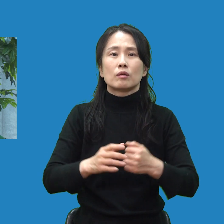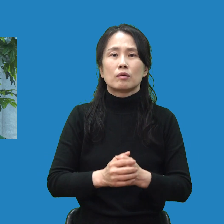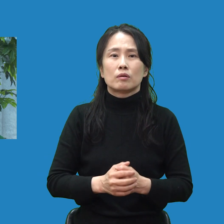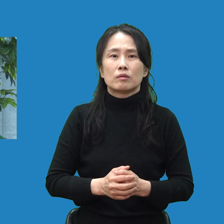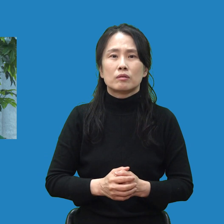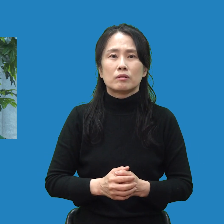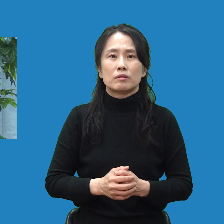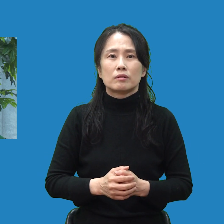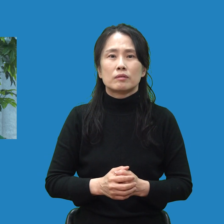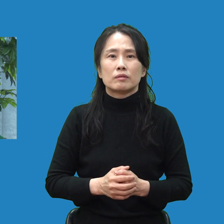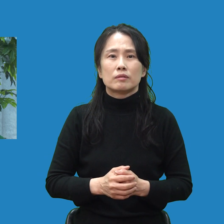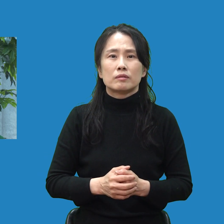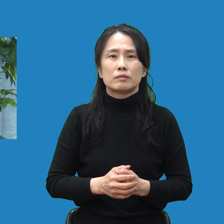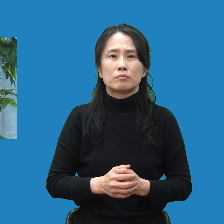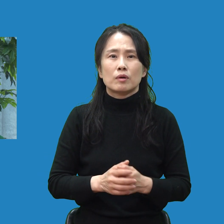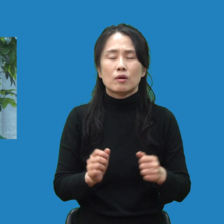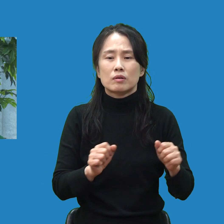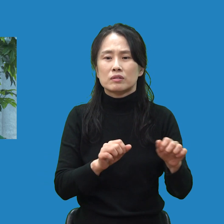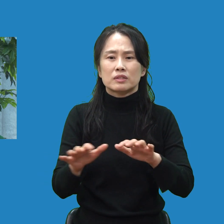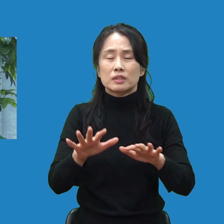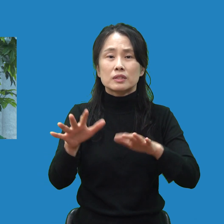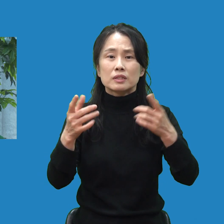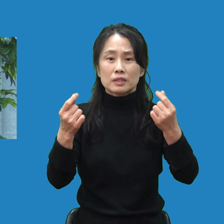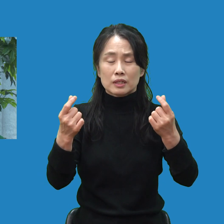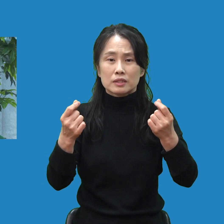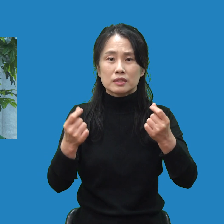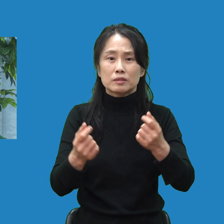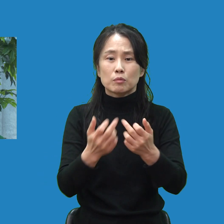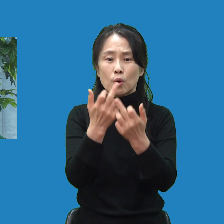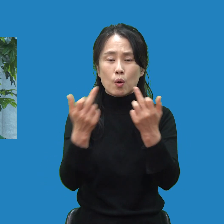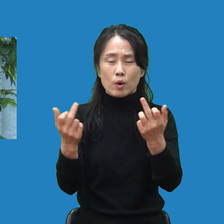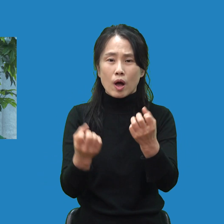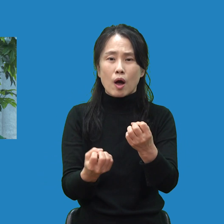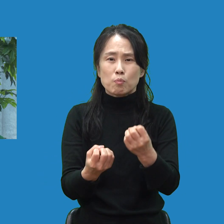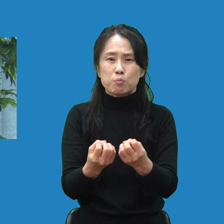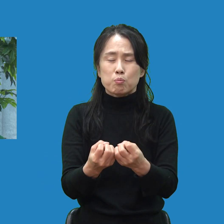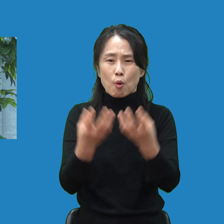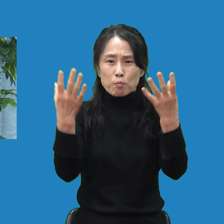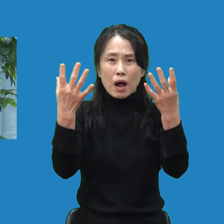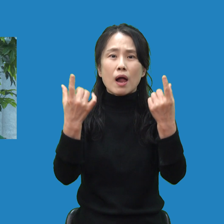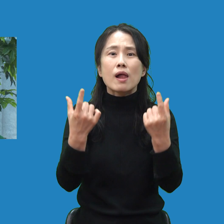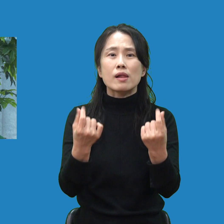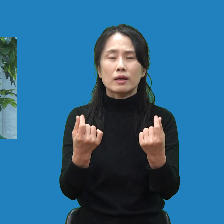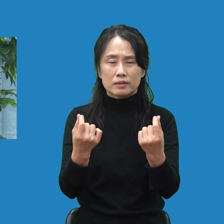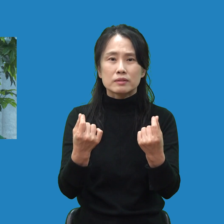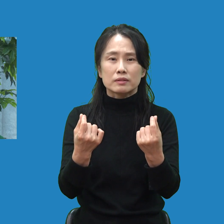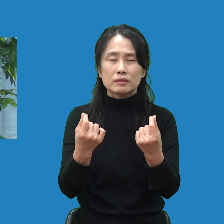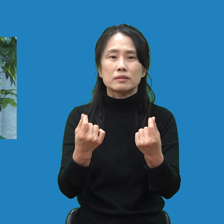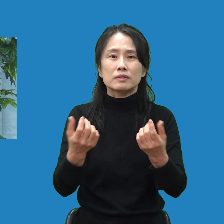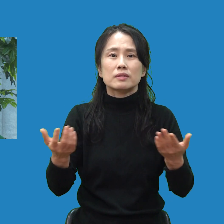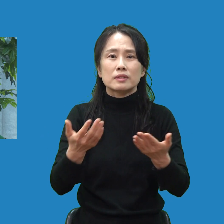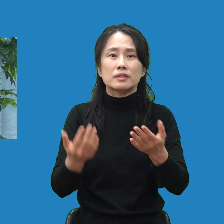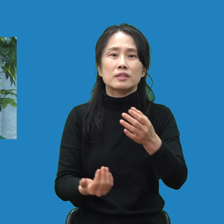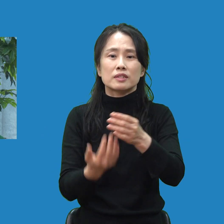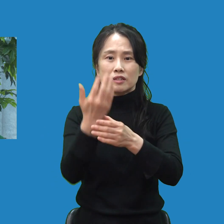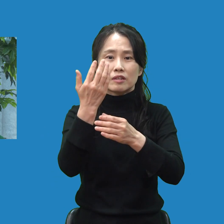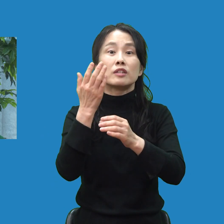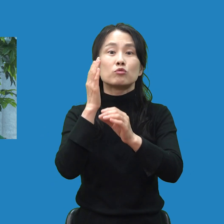웨이브가, 그런 지진 같은 이런 화산 폭발 같은 그런 웨이브가 일어나고 있어요.